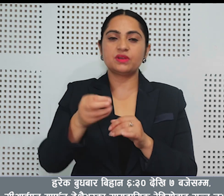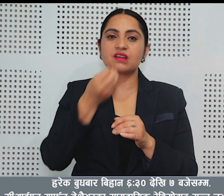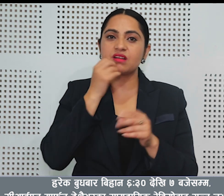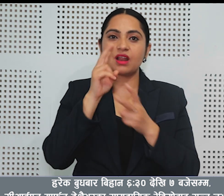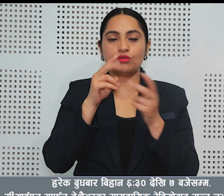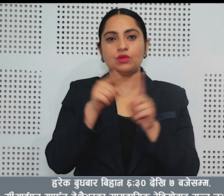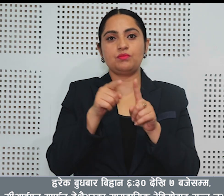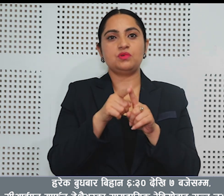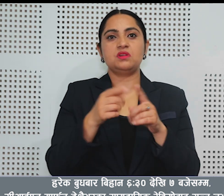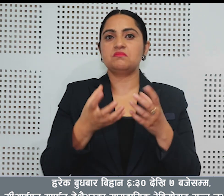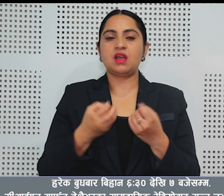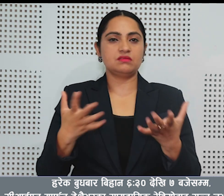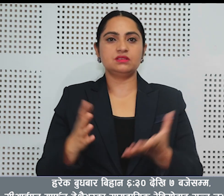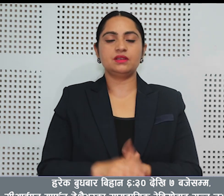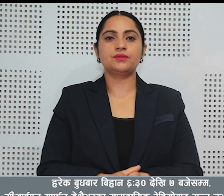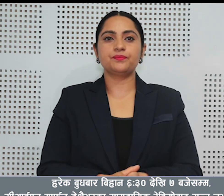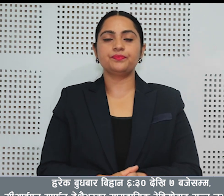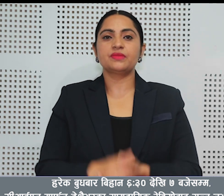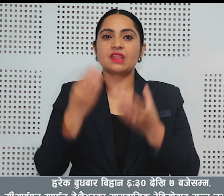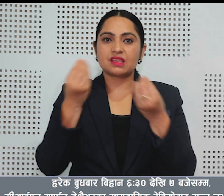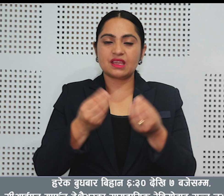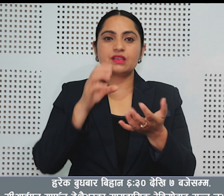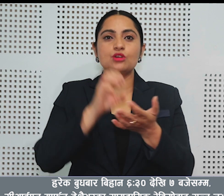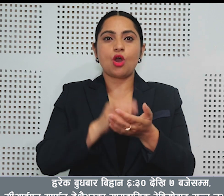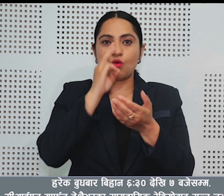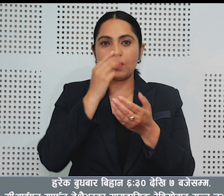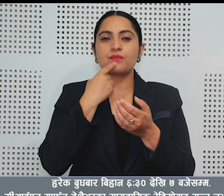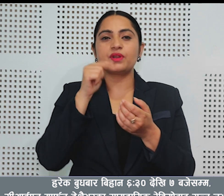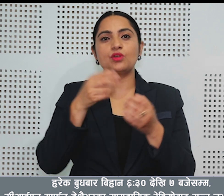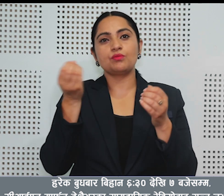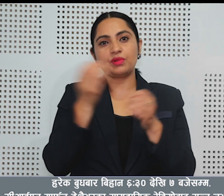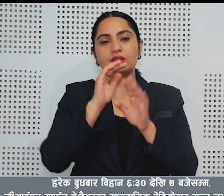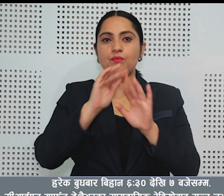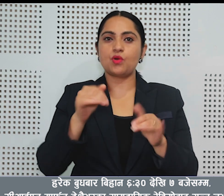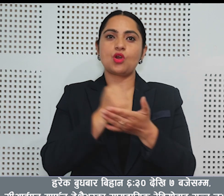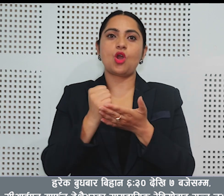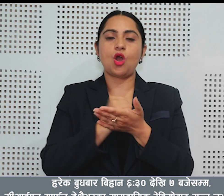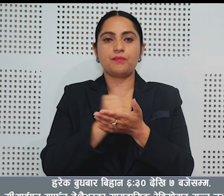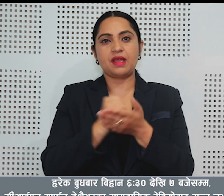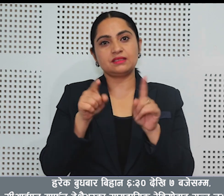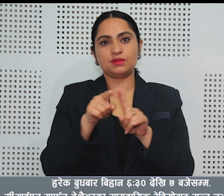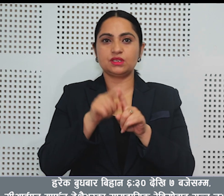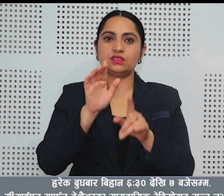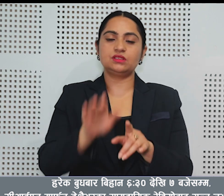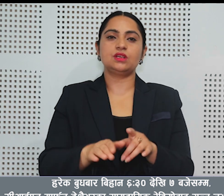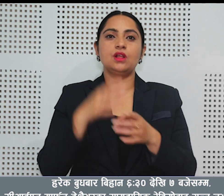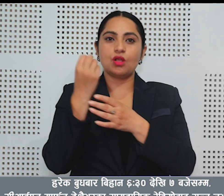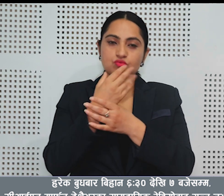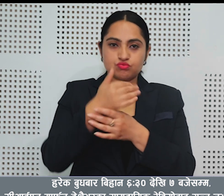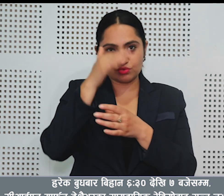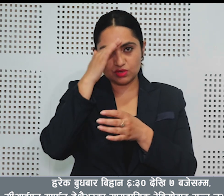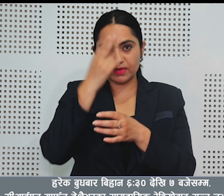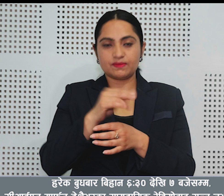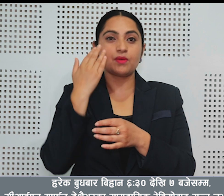खानपान पनि उपलब्ध भइरहेको छैन। यद्यपि केही स्थानमा भने यो भन्दा फरक अभ्यासहरू नभएको भने होइन। विपदमा